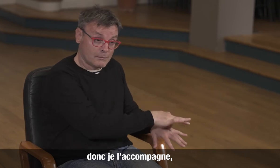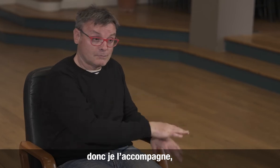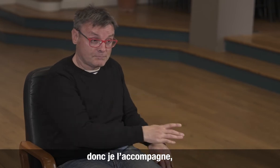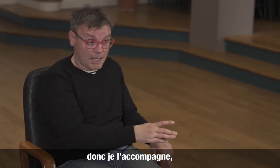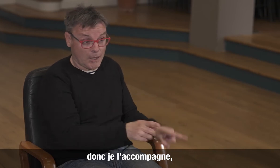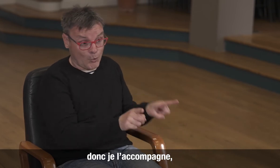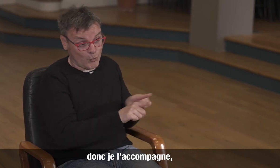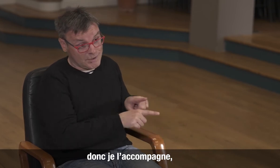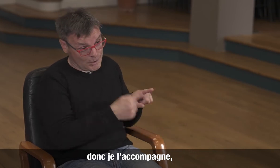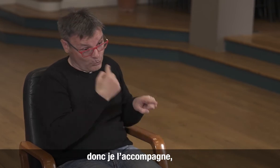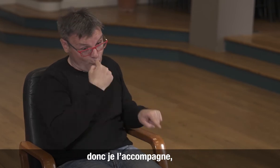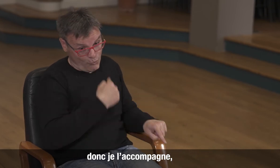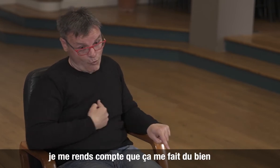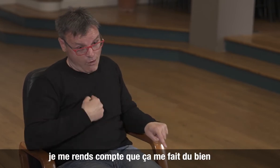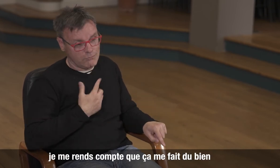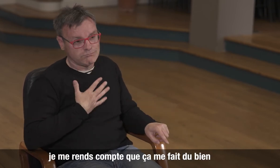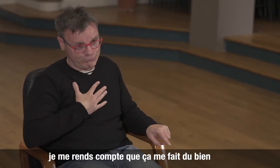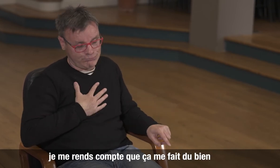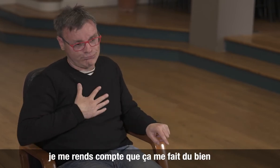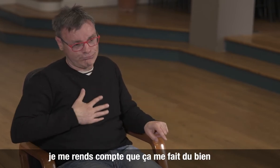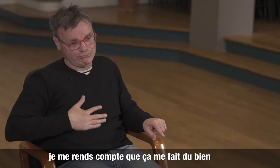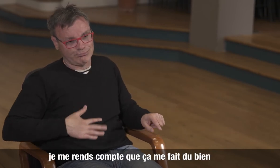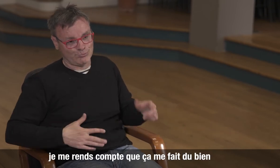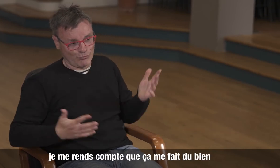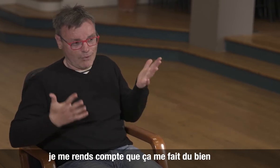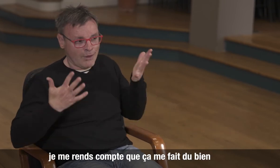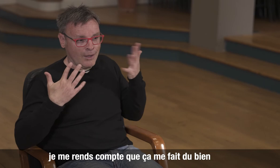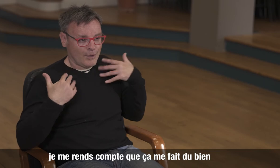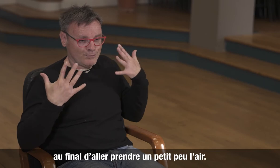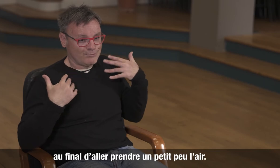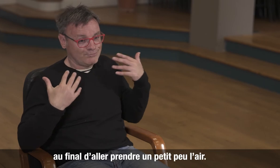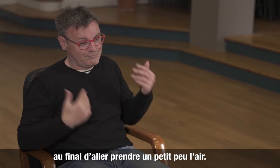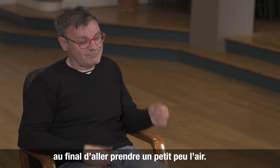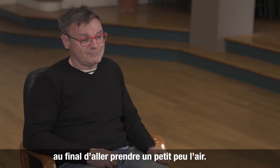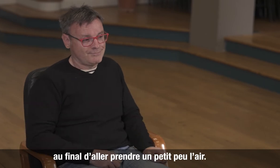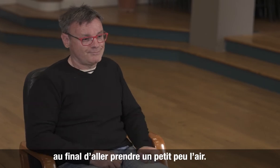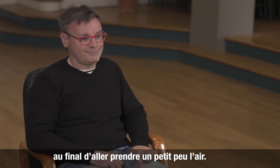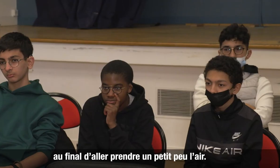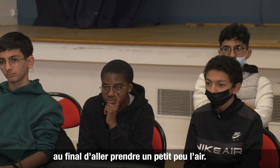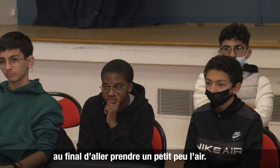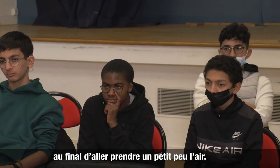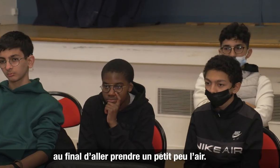Donc, je l'accompagne. Et je me rends compte que ça me fait du bien, au final, d'aller prendre un petit peu l'air.